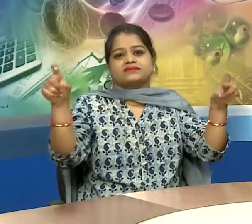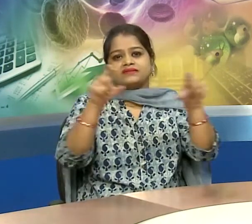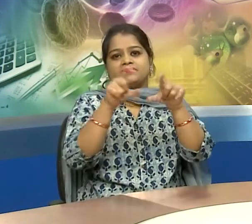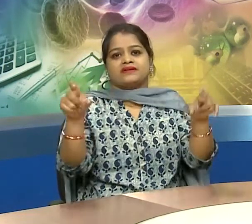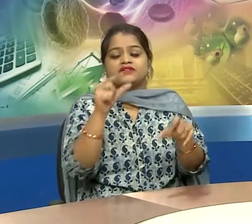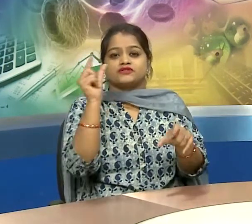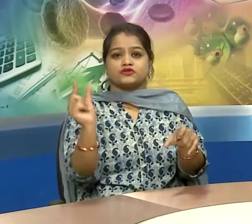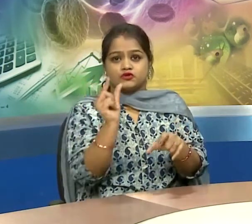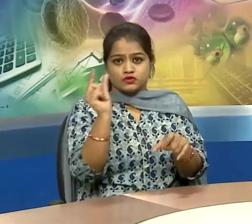यह ललित निबंध